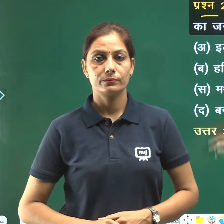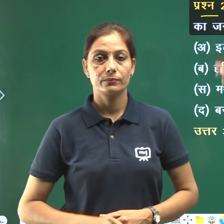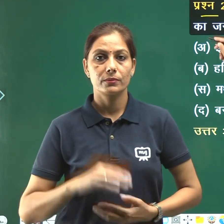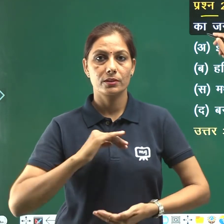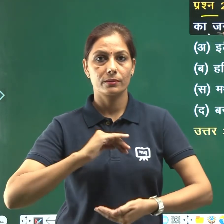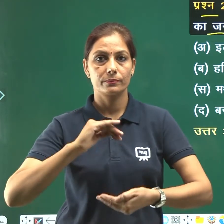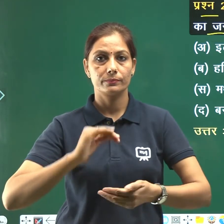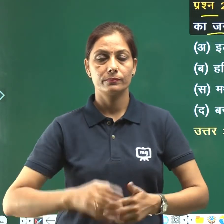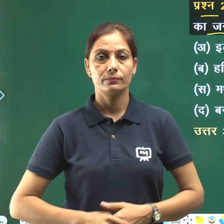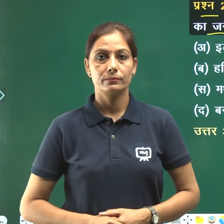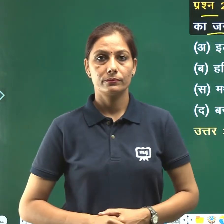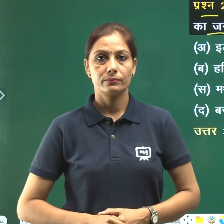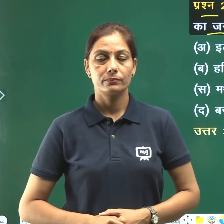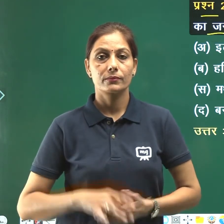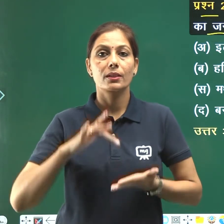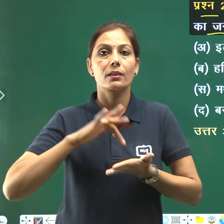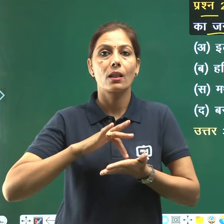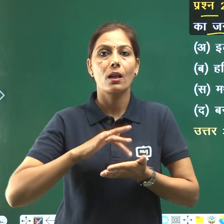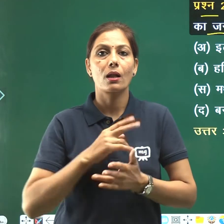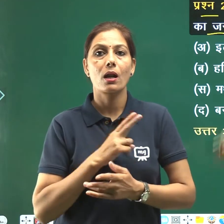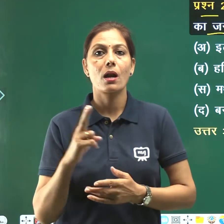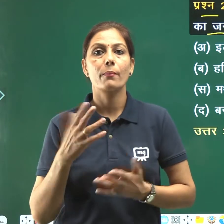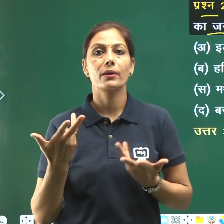जन्म कहाँ हुआ था?